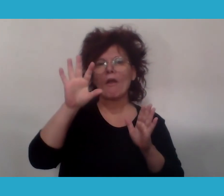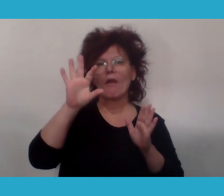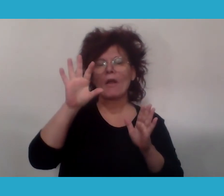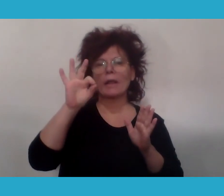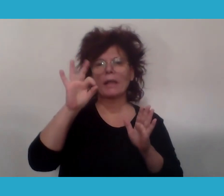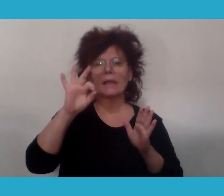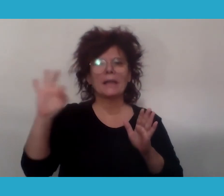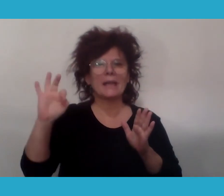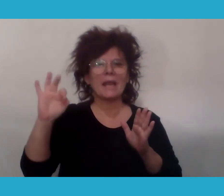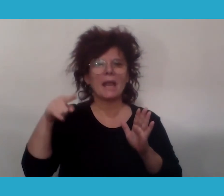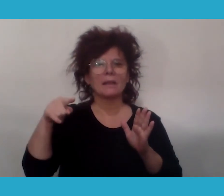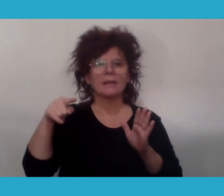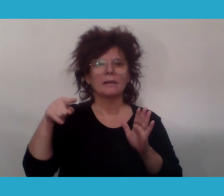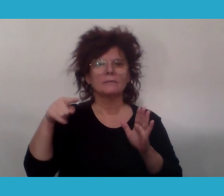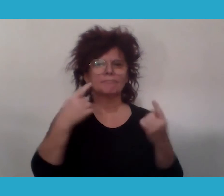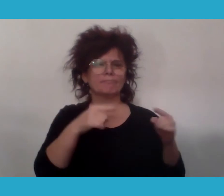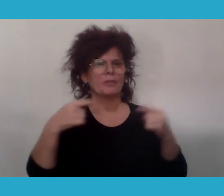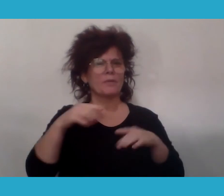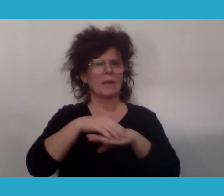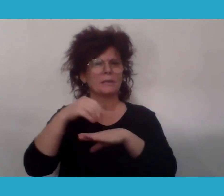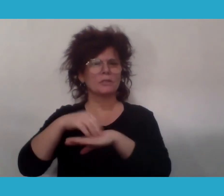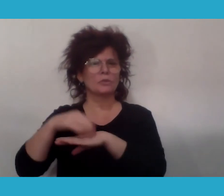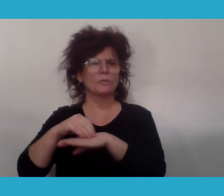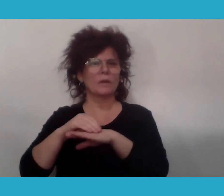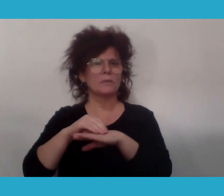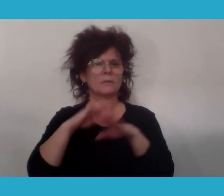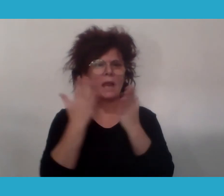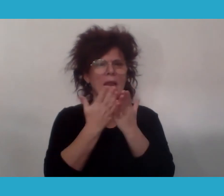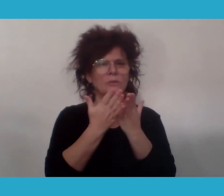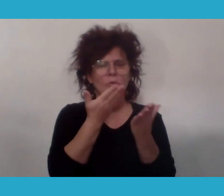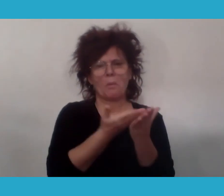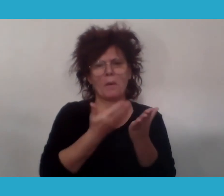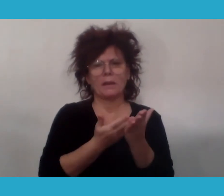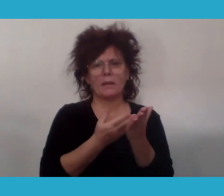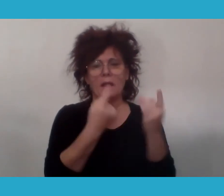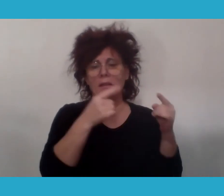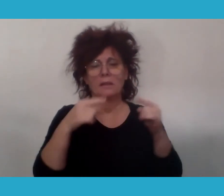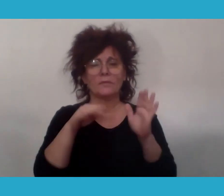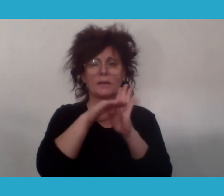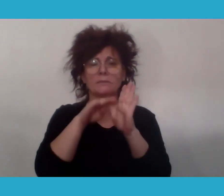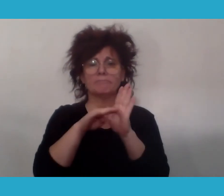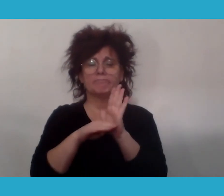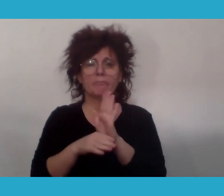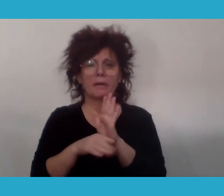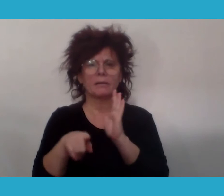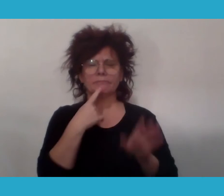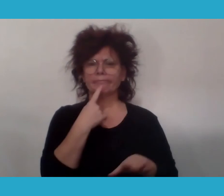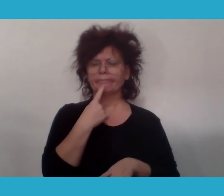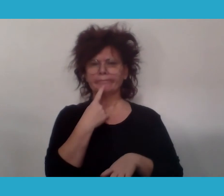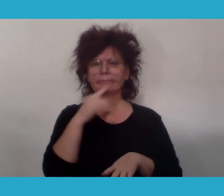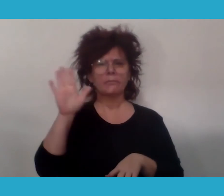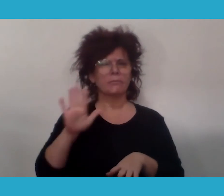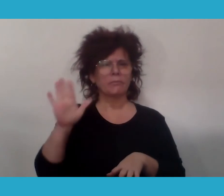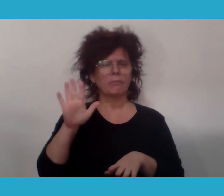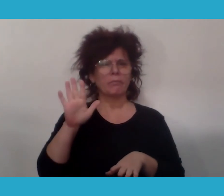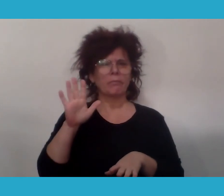de la autovía. Estas diferencias de superficie son planteadas por el estudio en diversas partes de su texto. Esto nos genera incertidumbre y